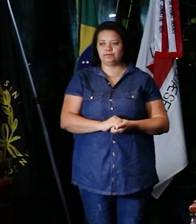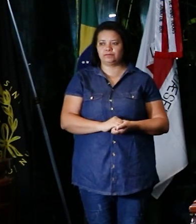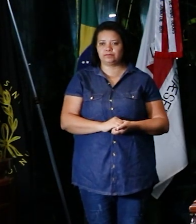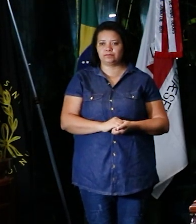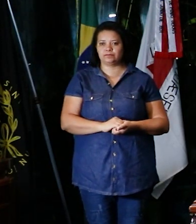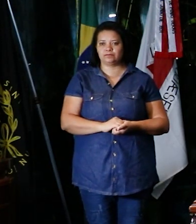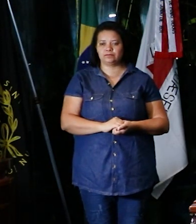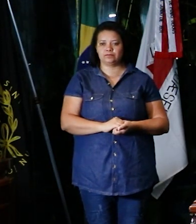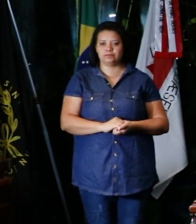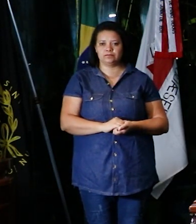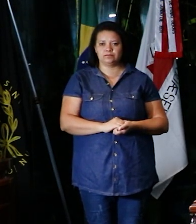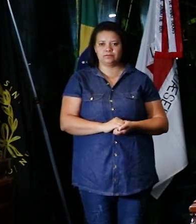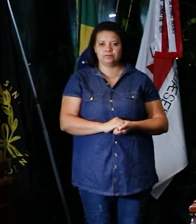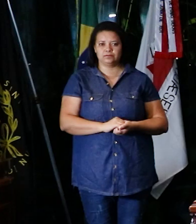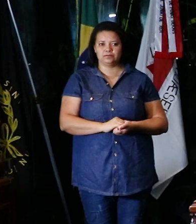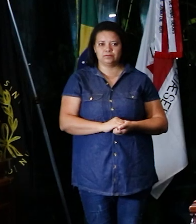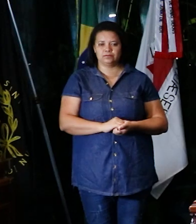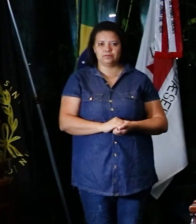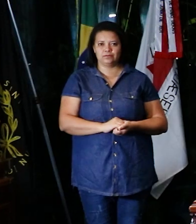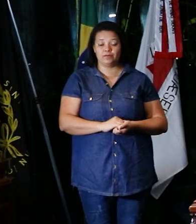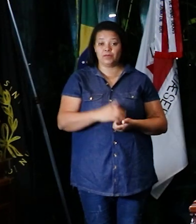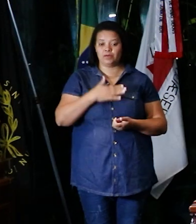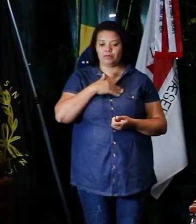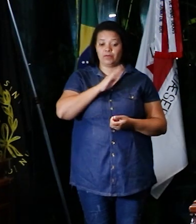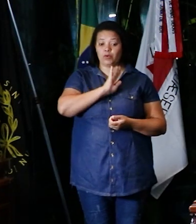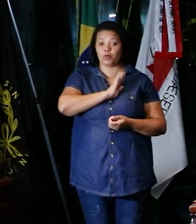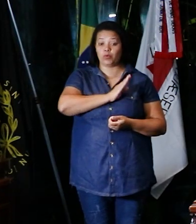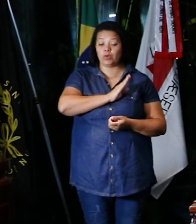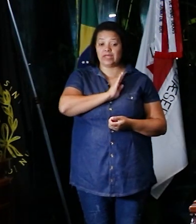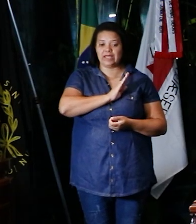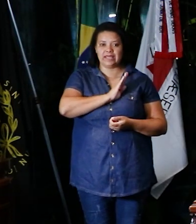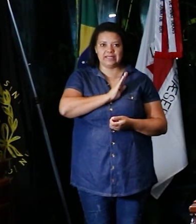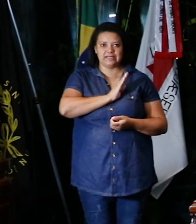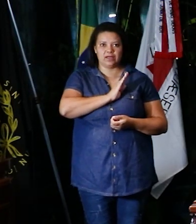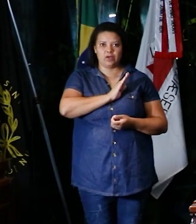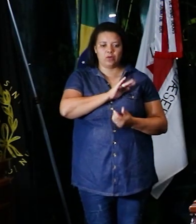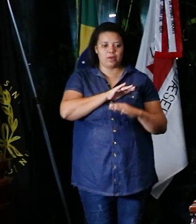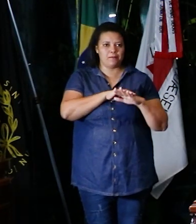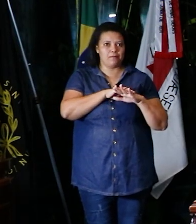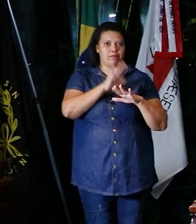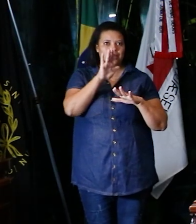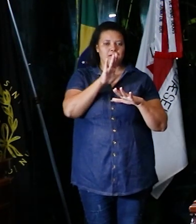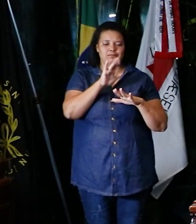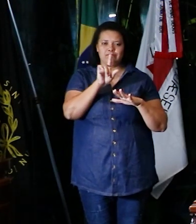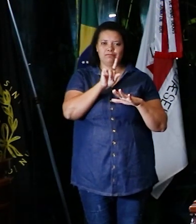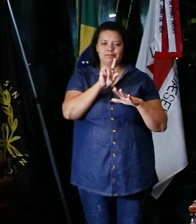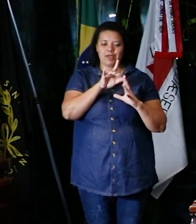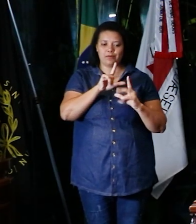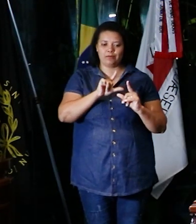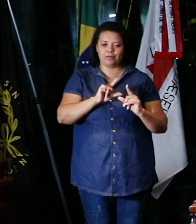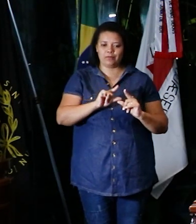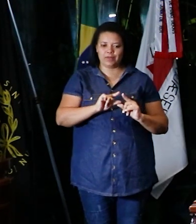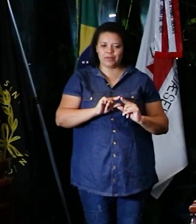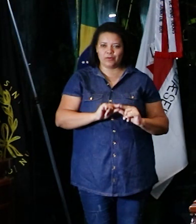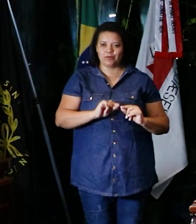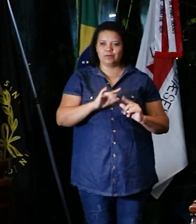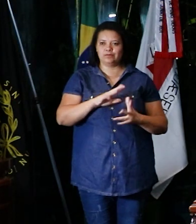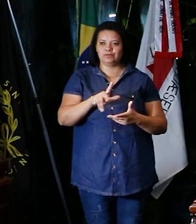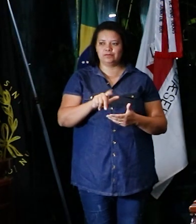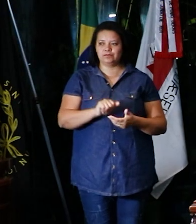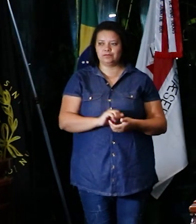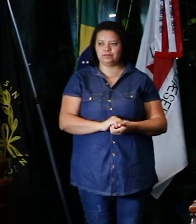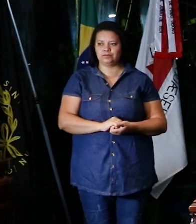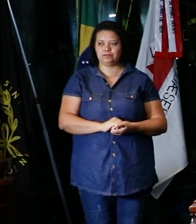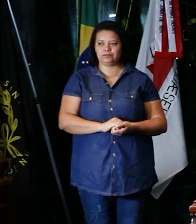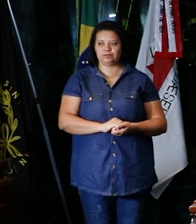Não, meu coração não é maior do que o mundo, é muito menor nele. Muito bonito,